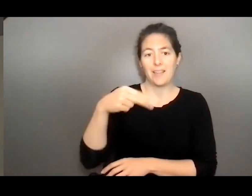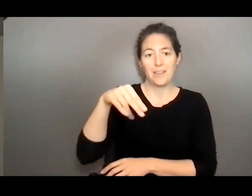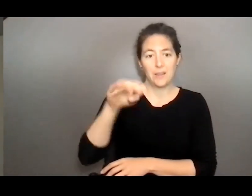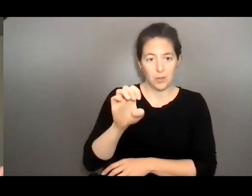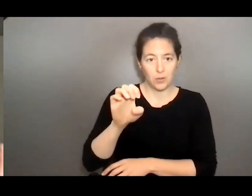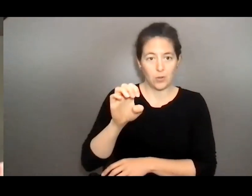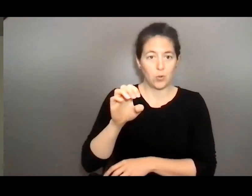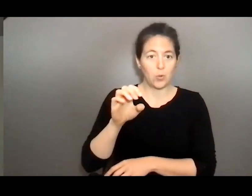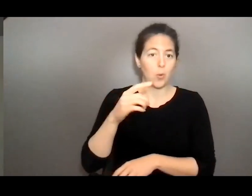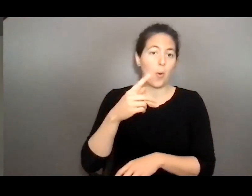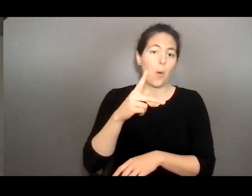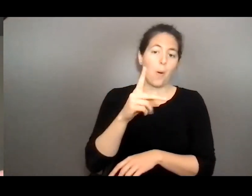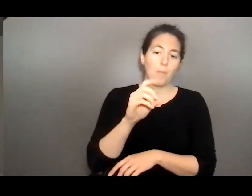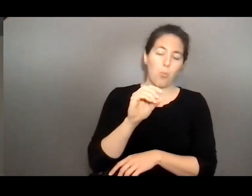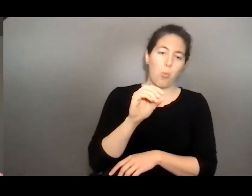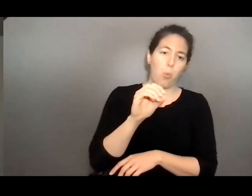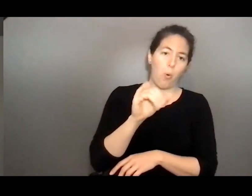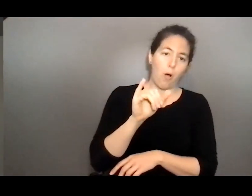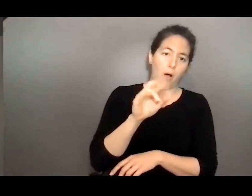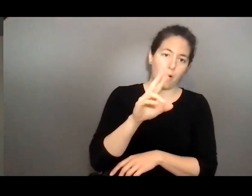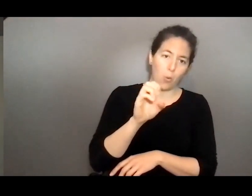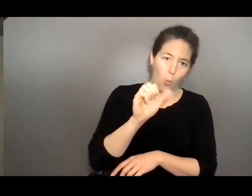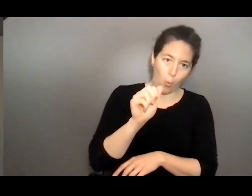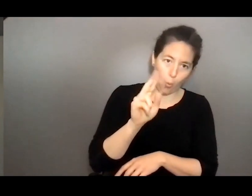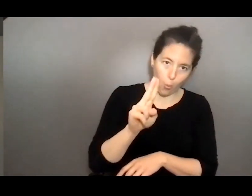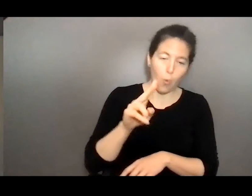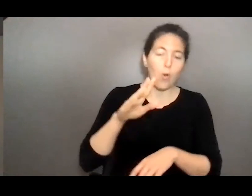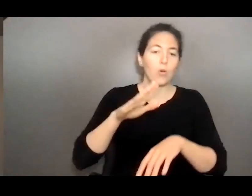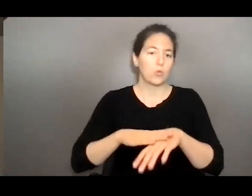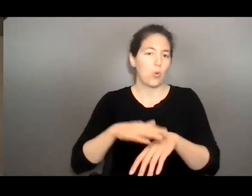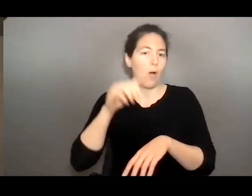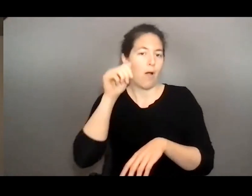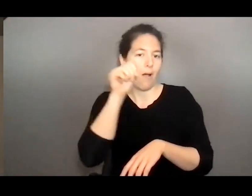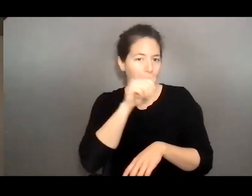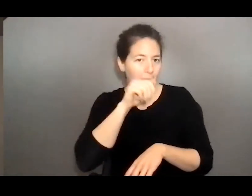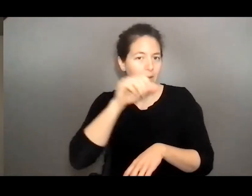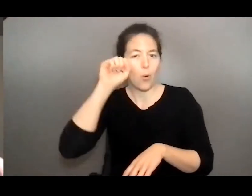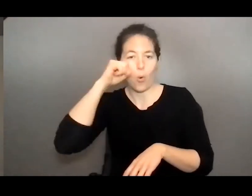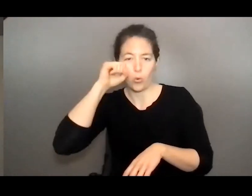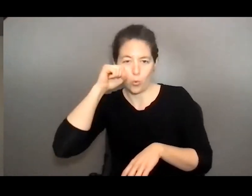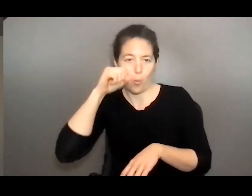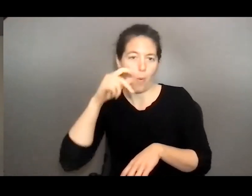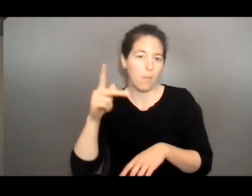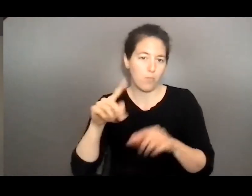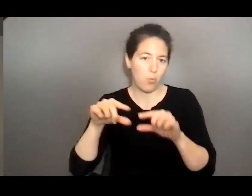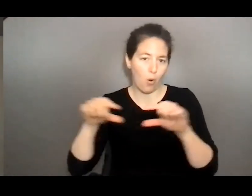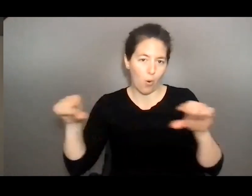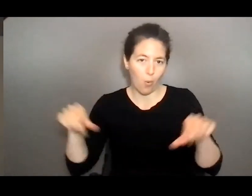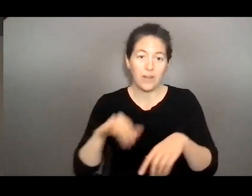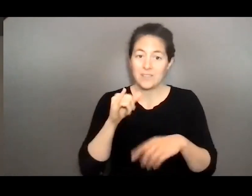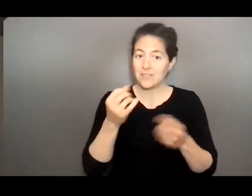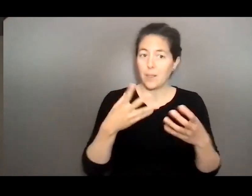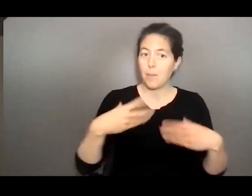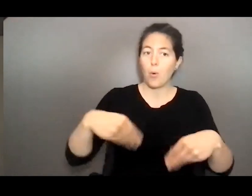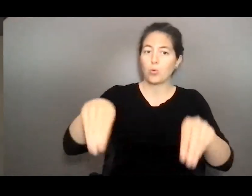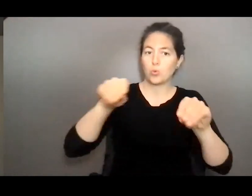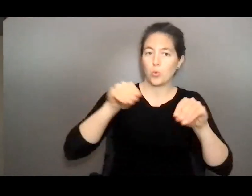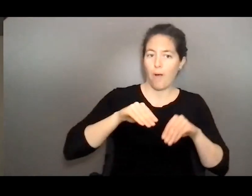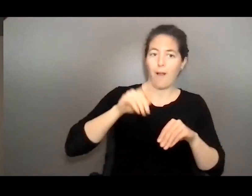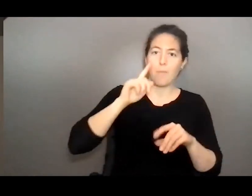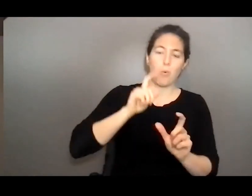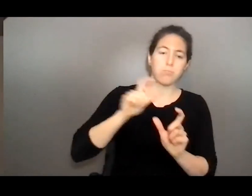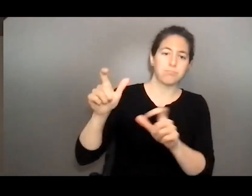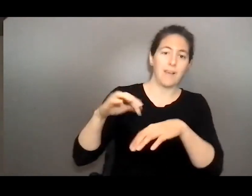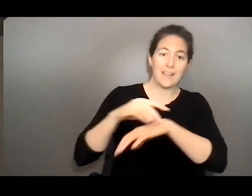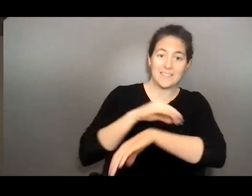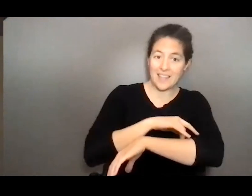l'ail, les oignons, les poireaux. Si vous n'avez pas une toile anti-insectes sur cette famille de légumes-là, c'est possible que vous